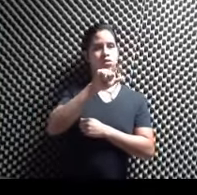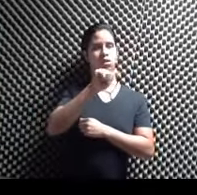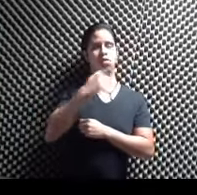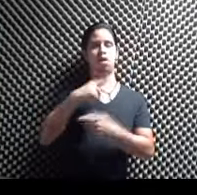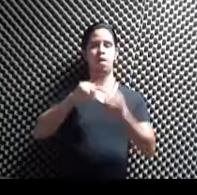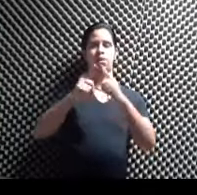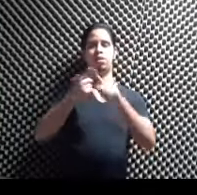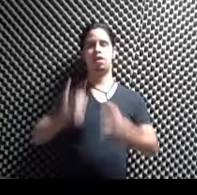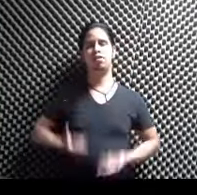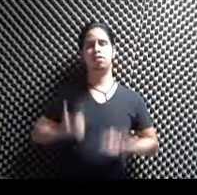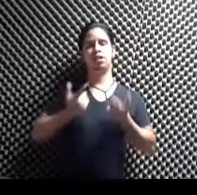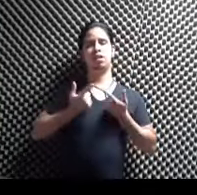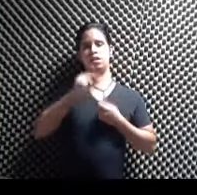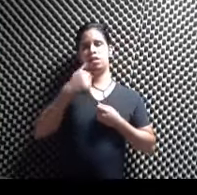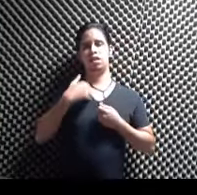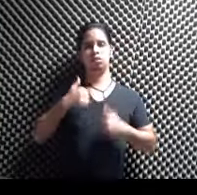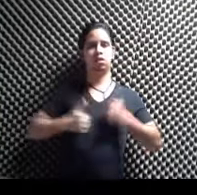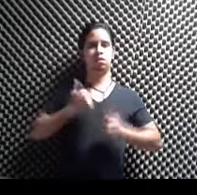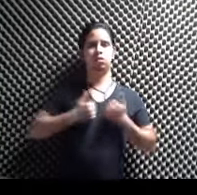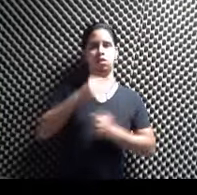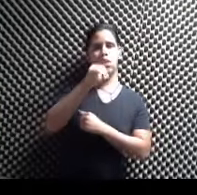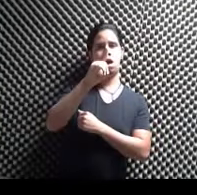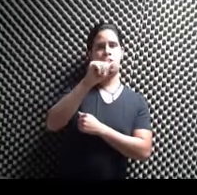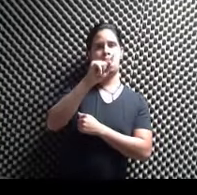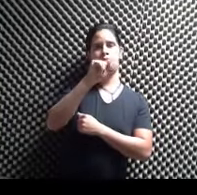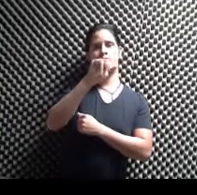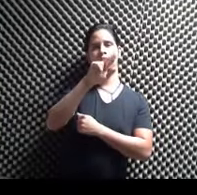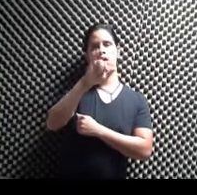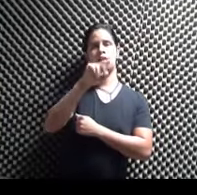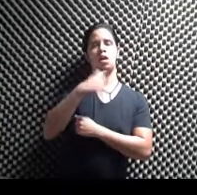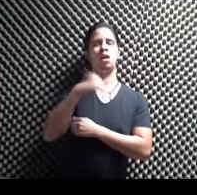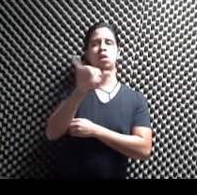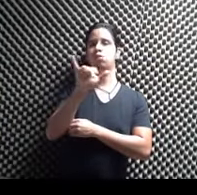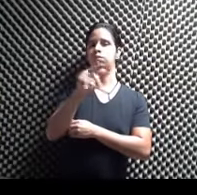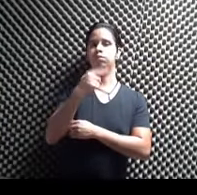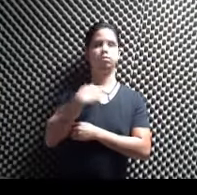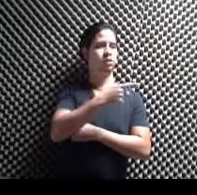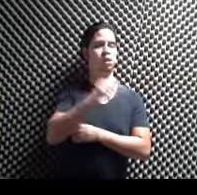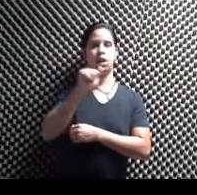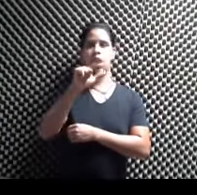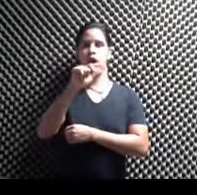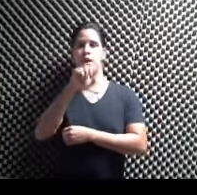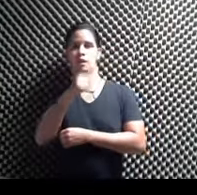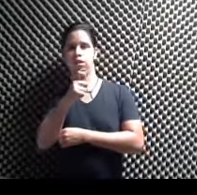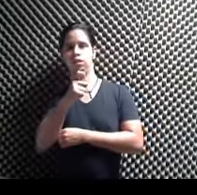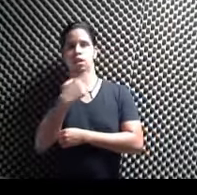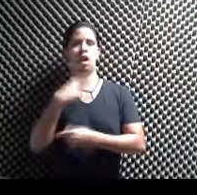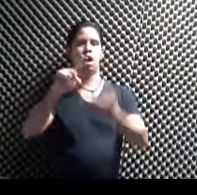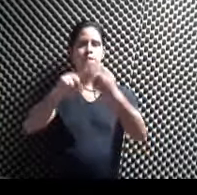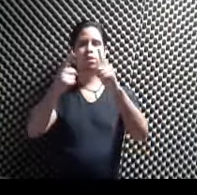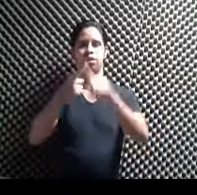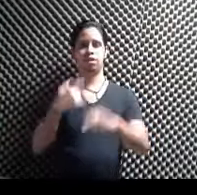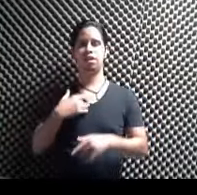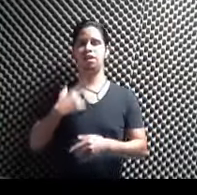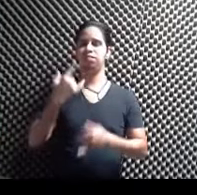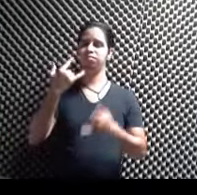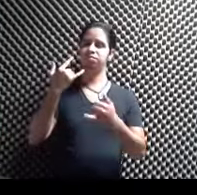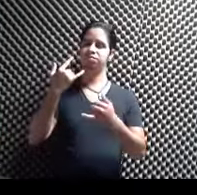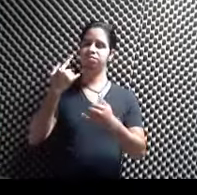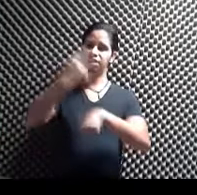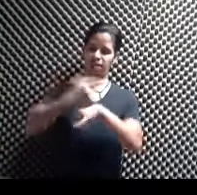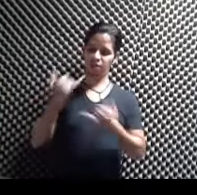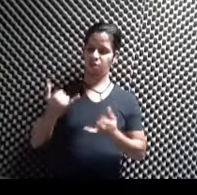y del teatro. Y Adriana también, por supuesto. Y nada, muy contento, muy contento. Y Alex, que también. Bienvenido. Y Alex, amigo del día de hoy. Del día de hoy,